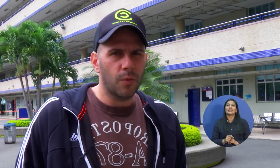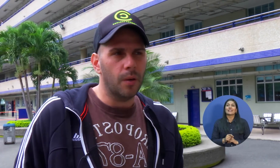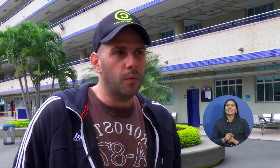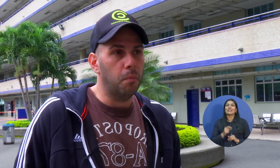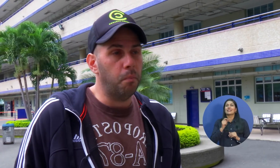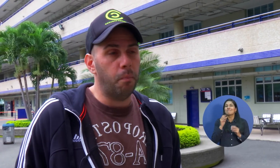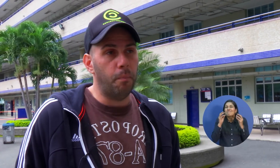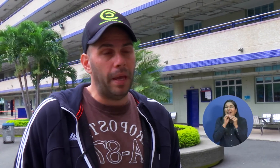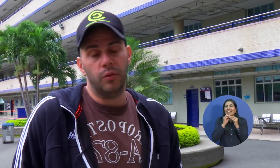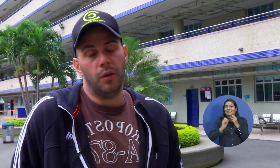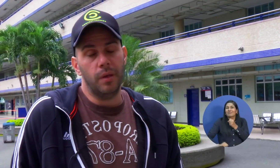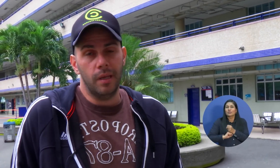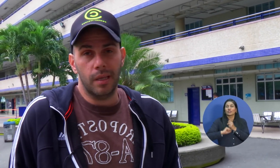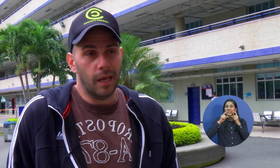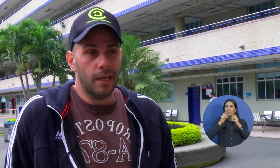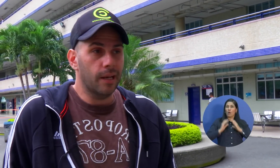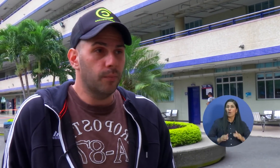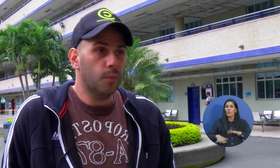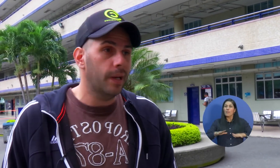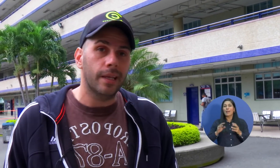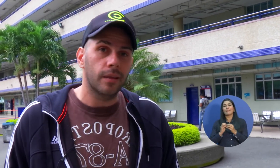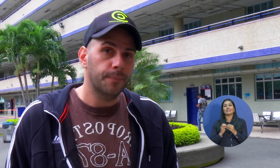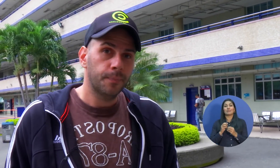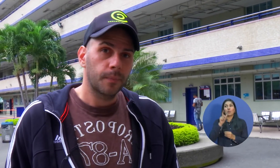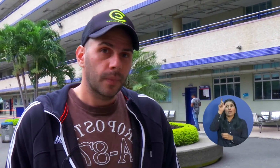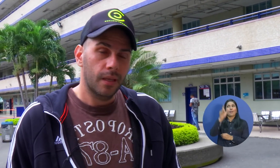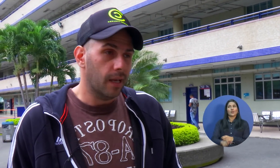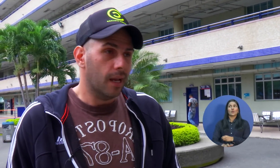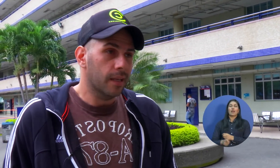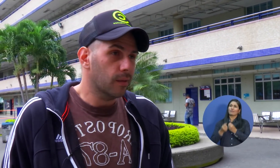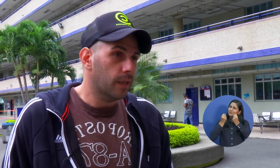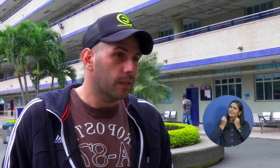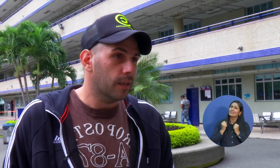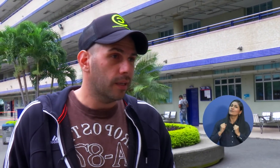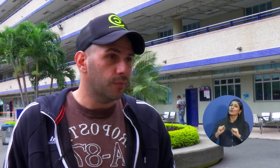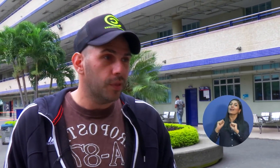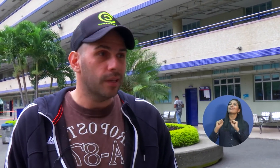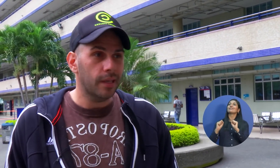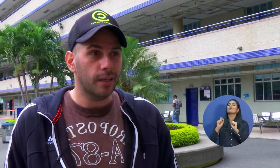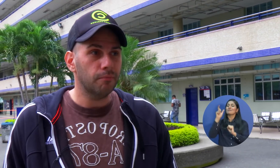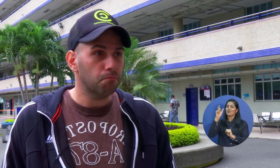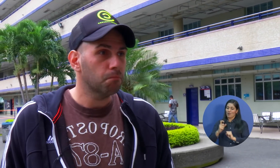poco más el cuerpo. Pero sí vi que hay alguien muy valiente y hay alguien